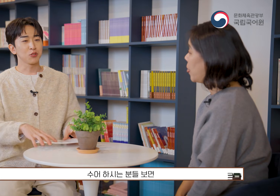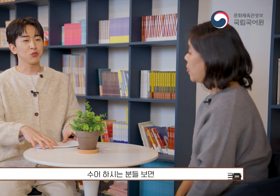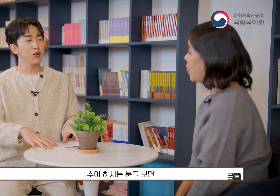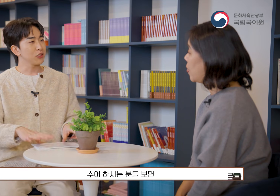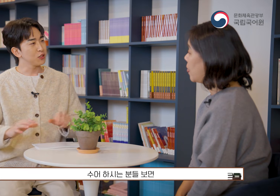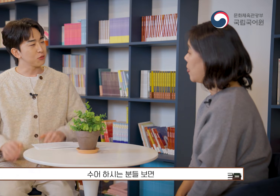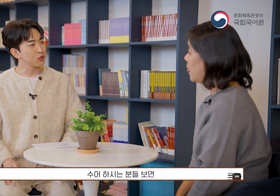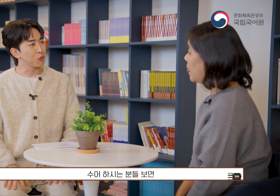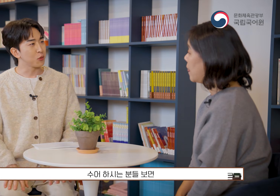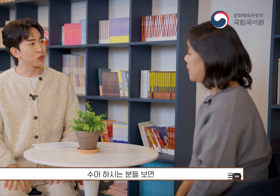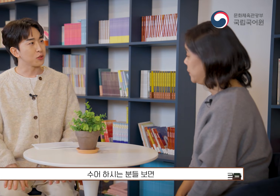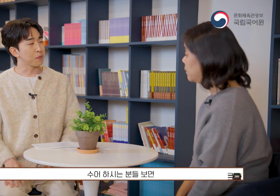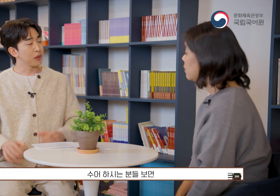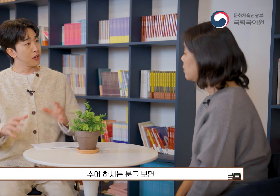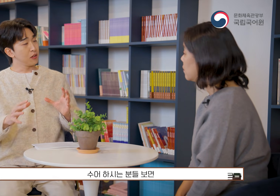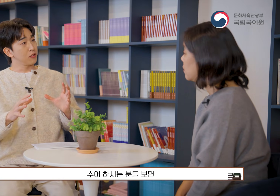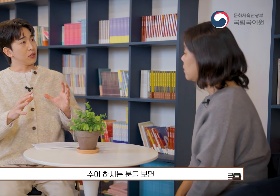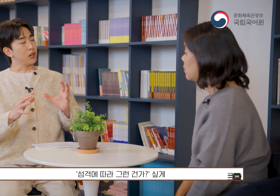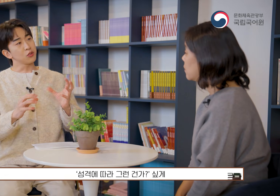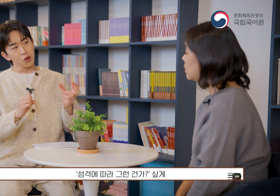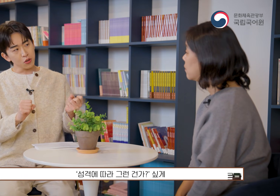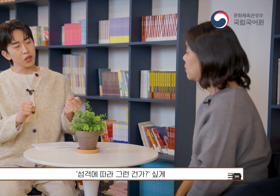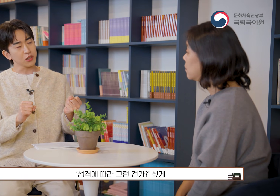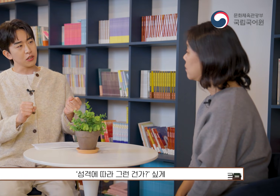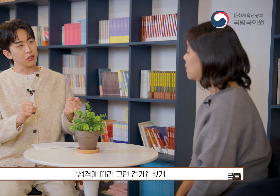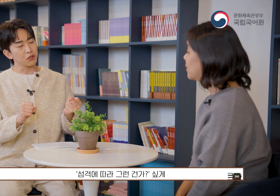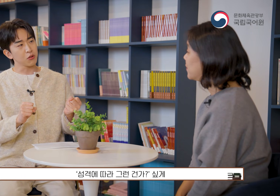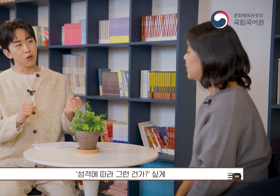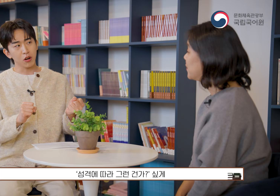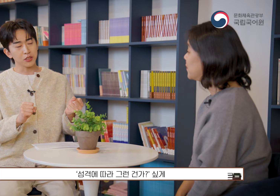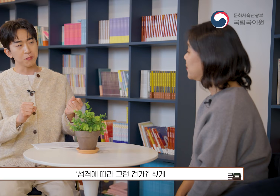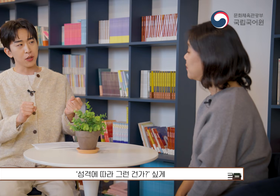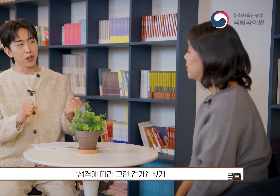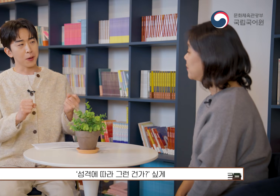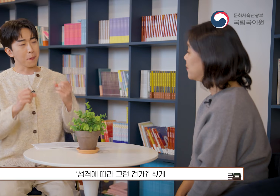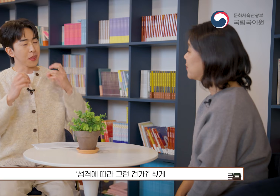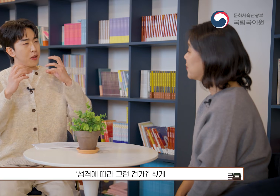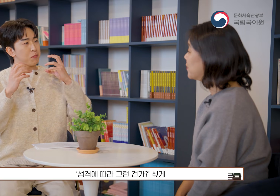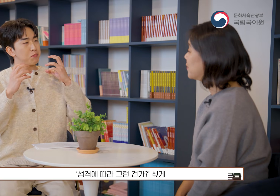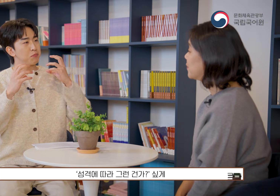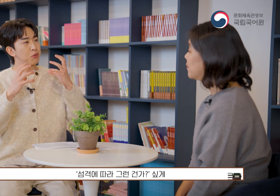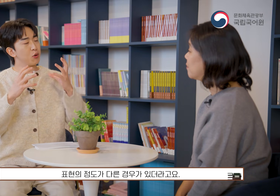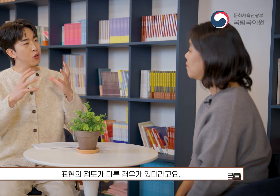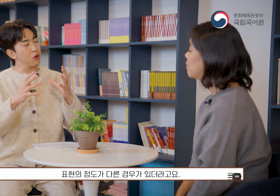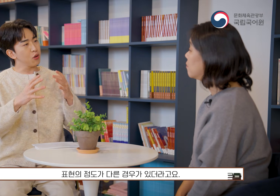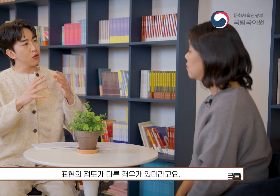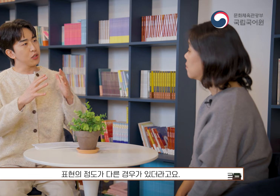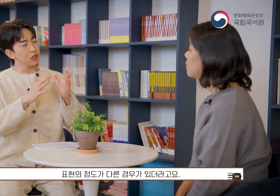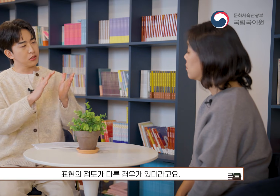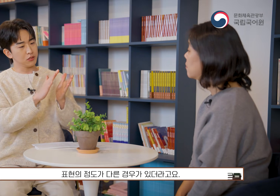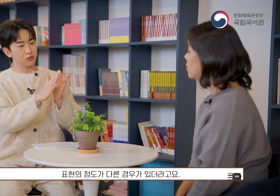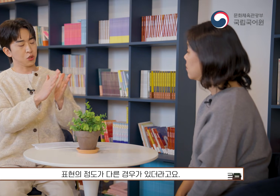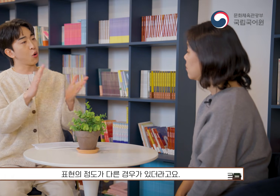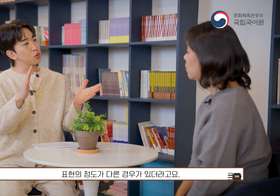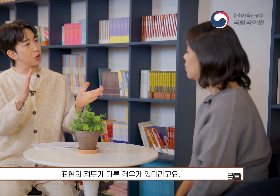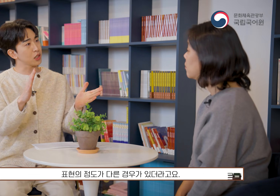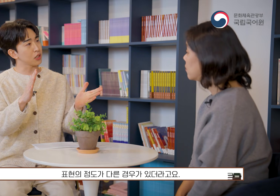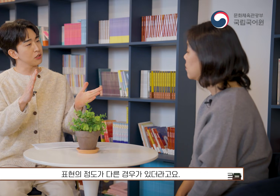수어 하시는 분들 보면은 약간 성격에 따라 그런 건가 싶게 표현의 그 정도가 다르신